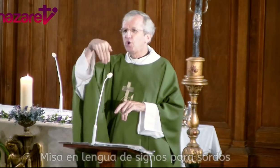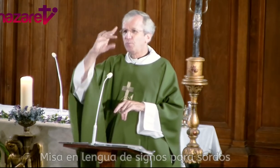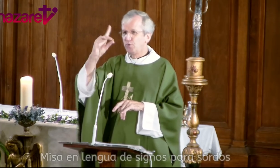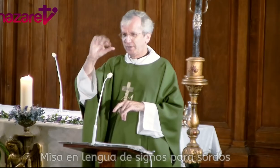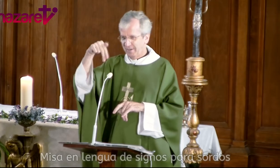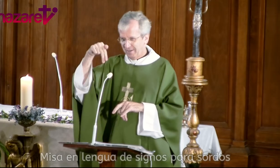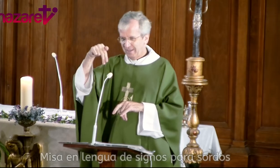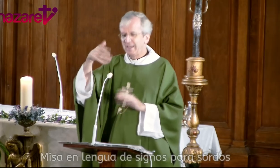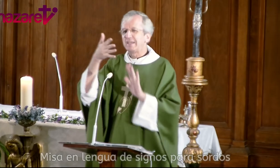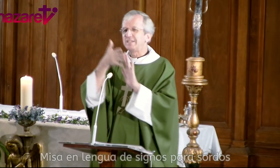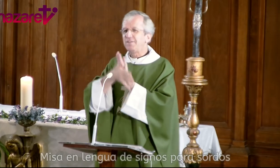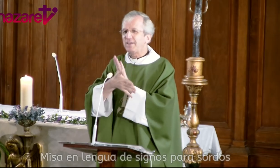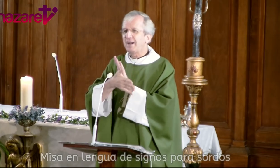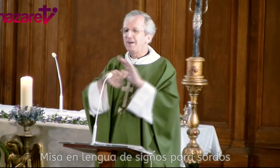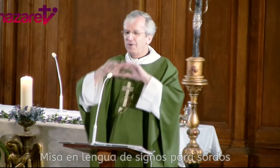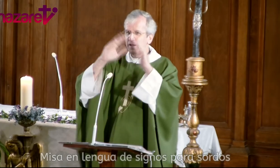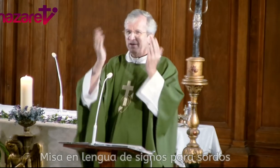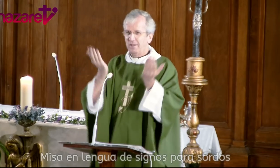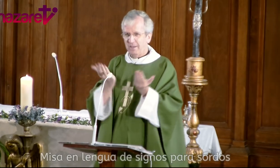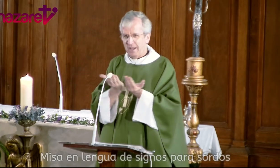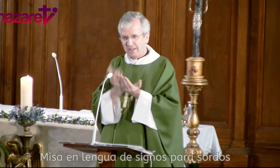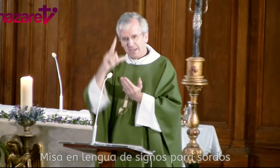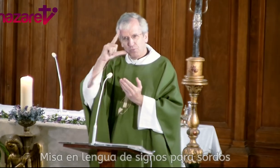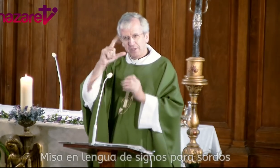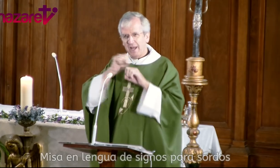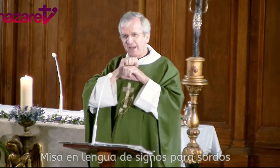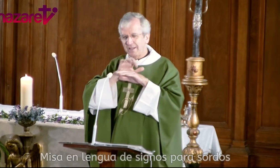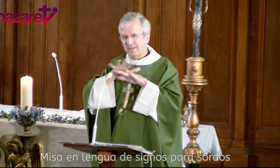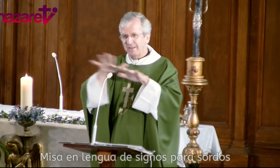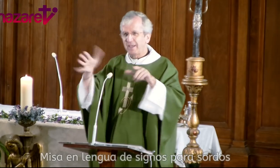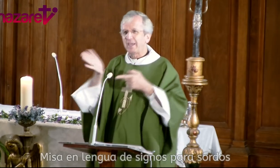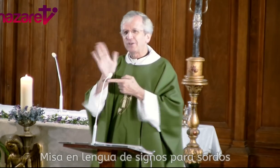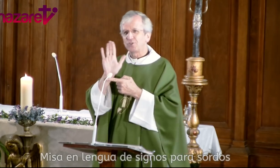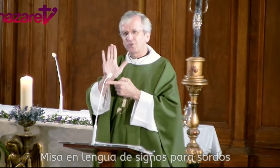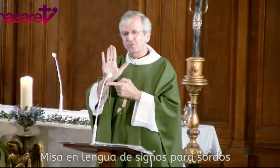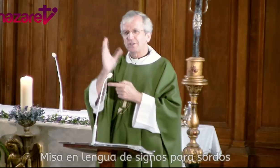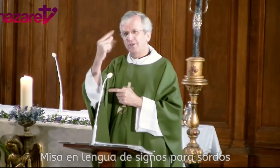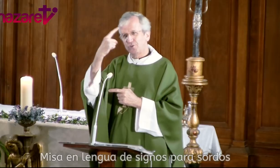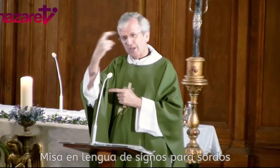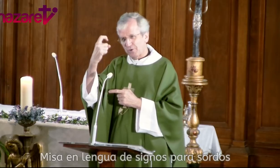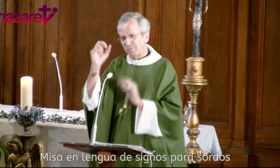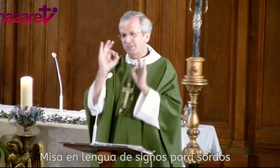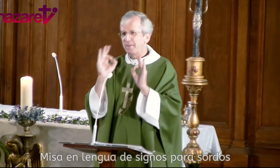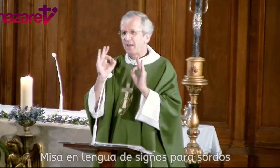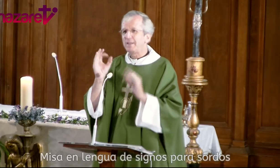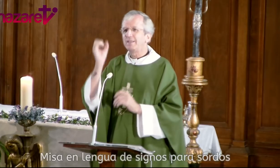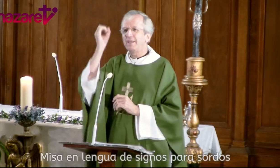Domum, que significa el día mundial en que nosotros nos acordamos especialmente de